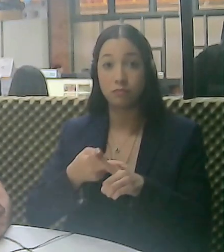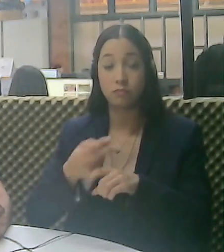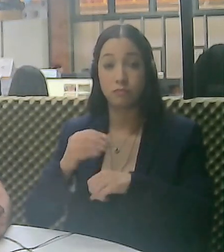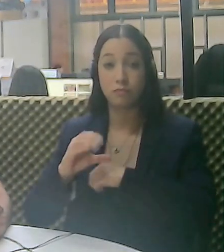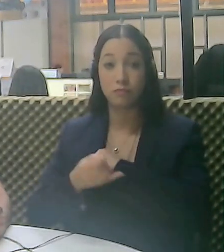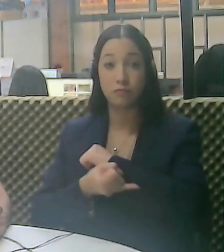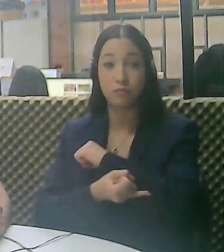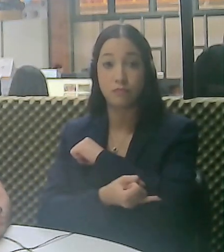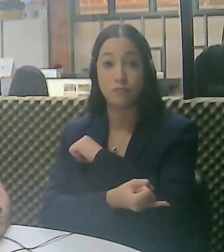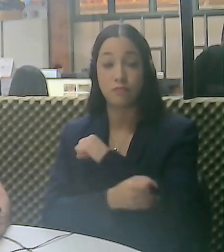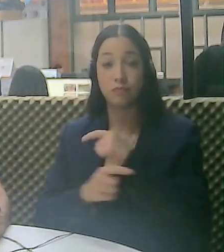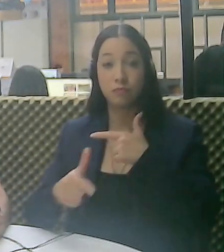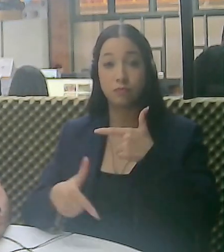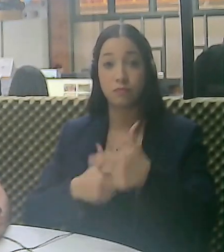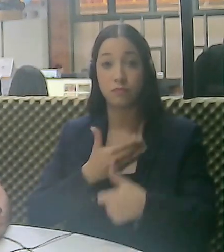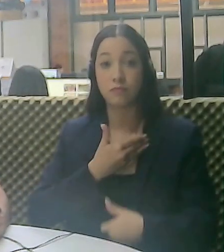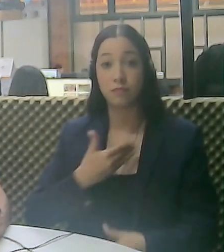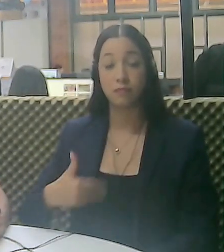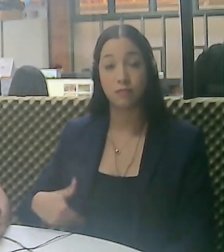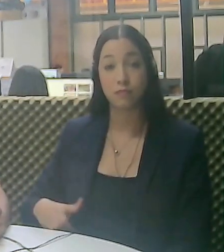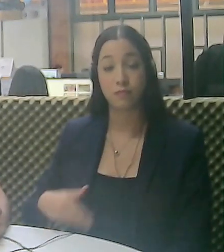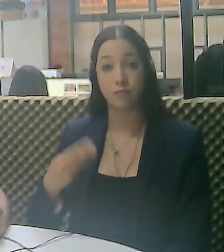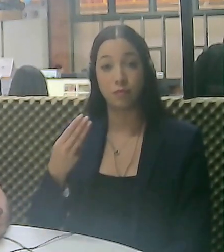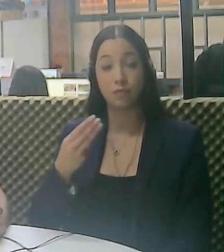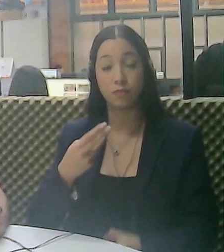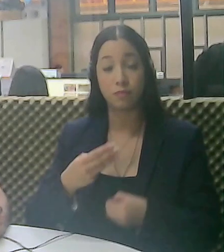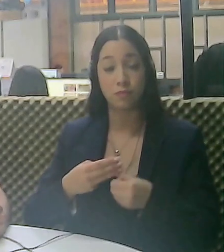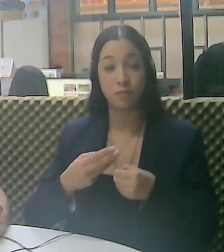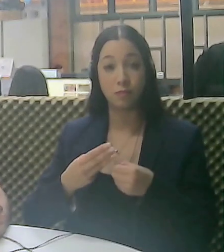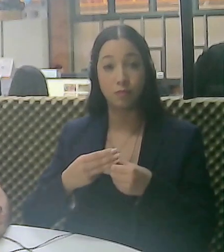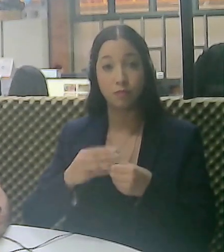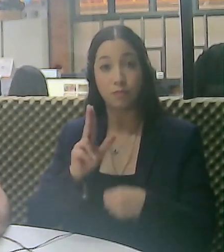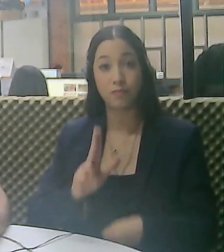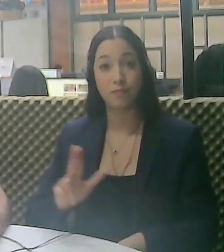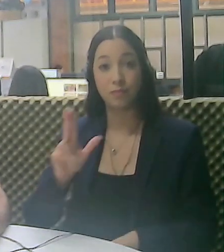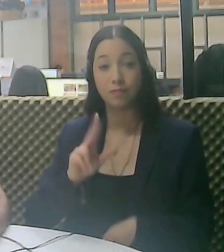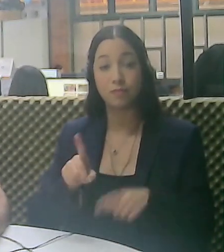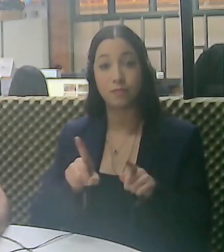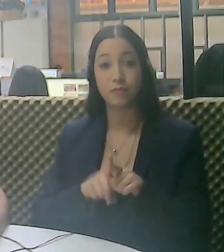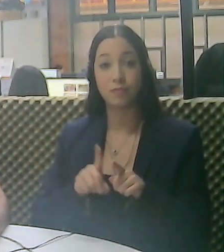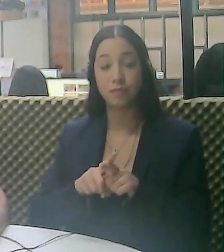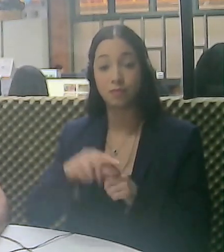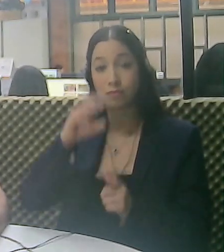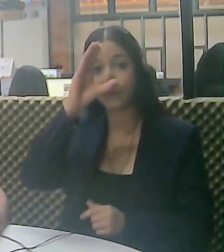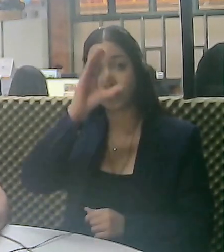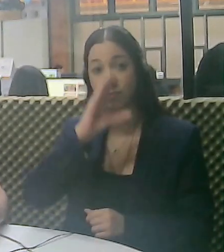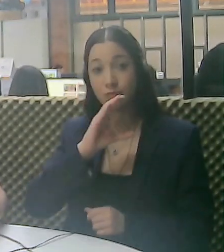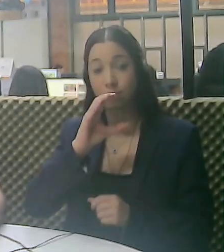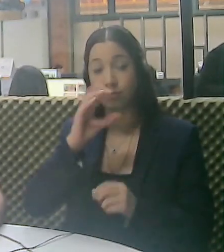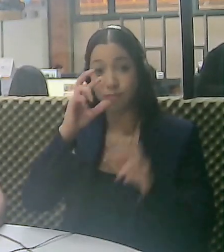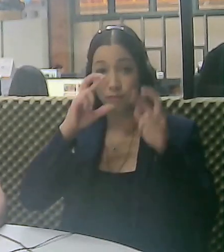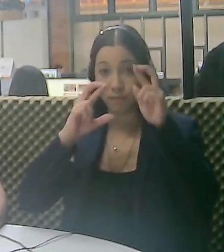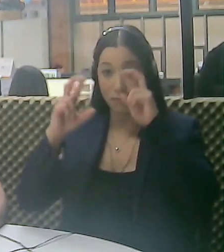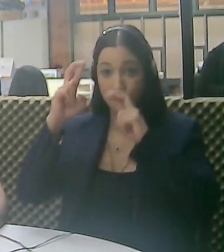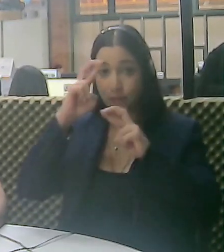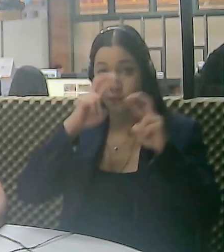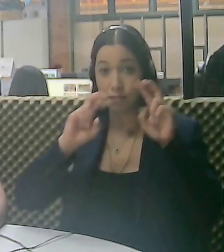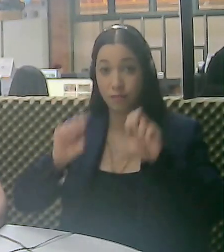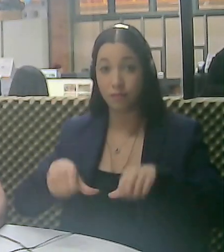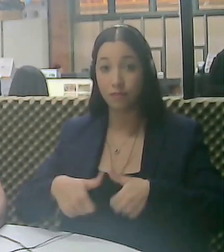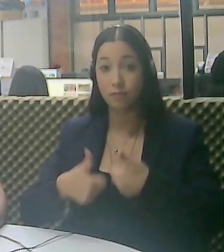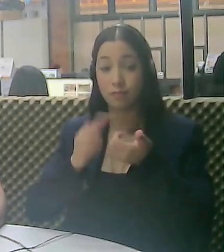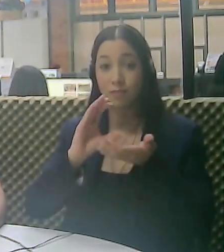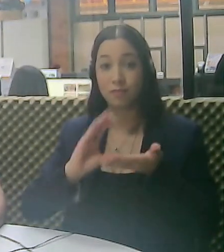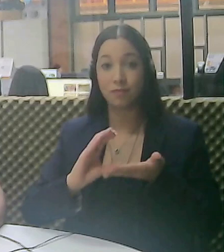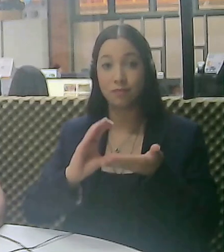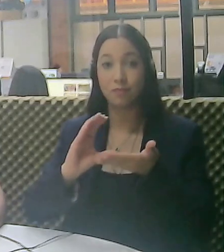os serviços públicos oferecidos em Uberlândia e promover a cidadania fiscal, a Prefeitura tem desenvolvido políticas de recuperação de